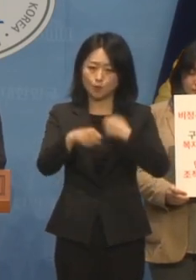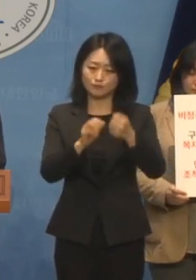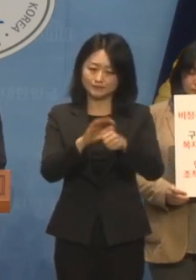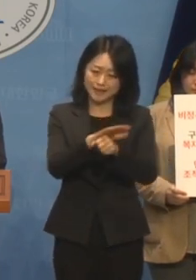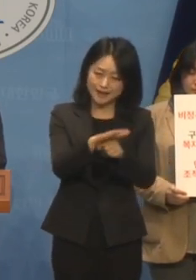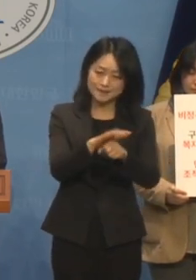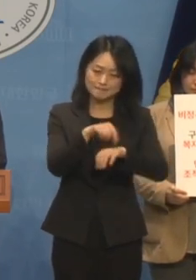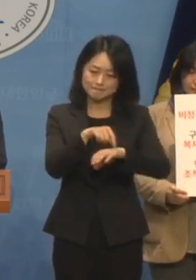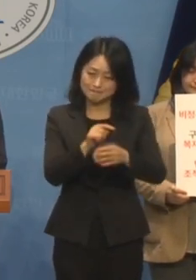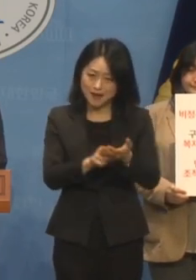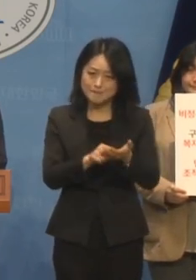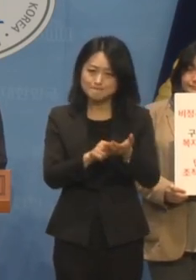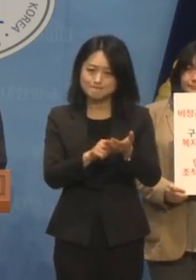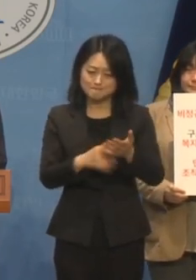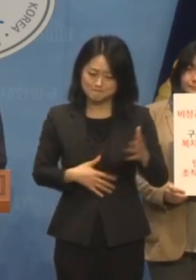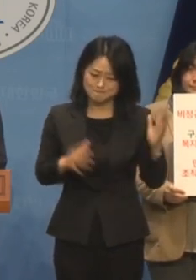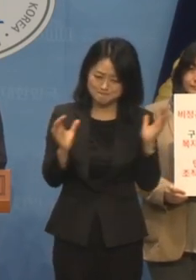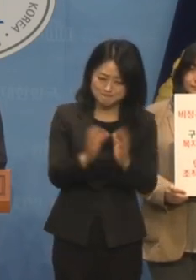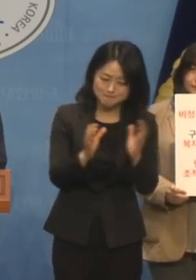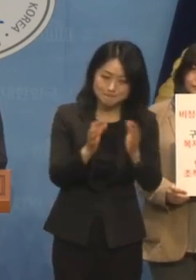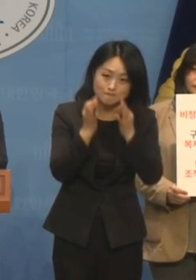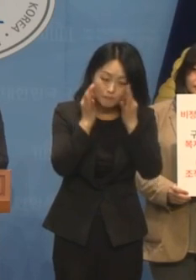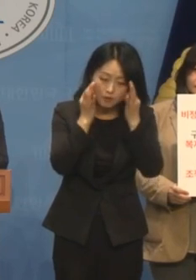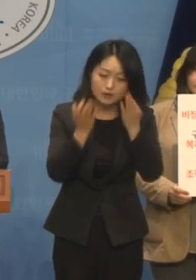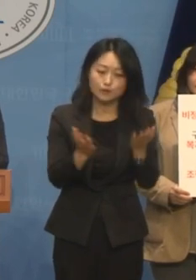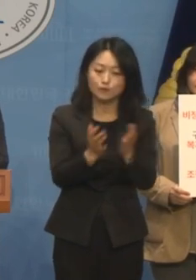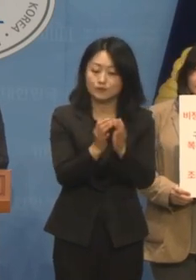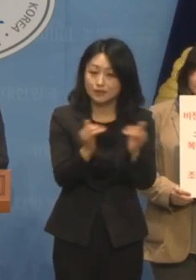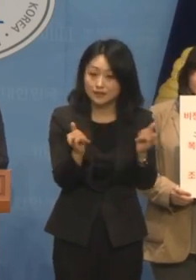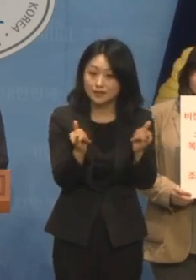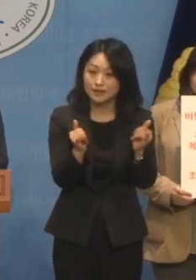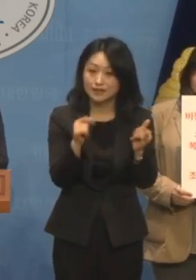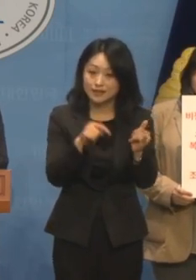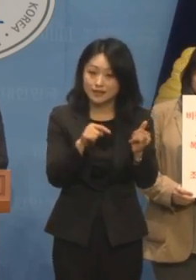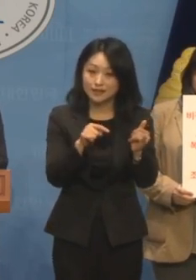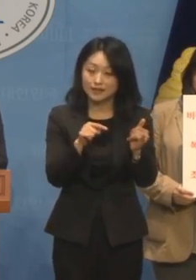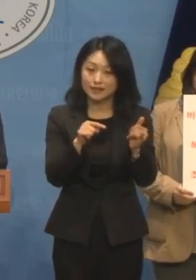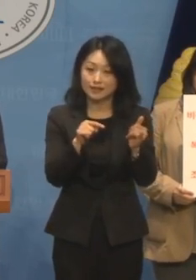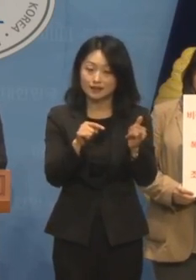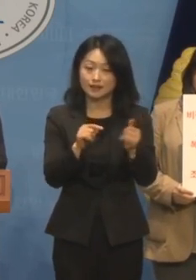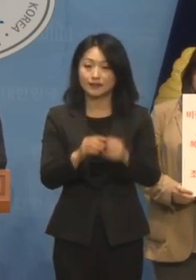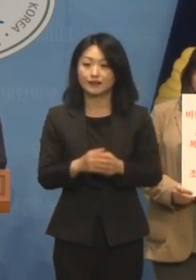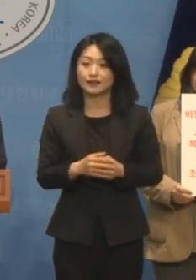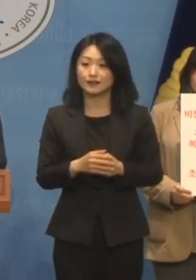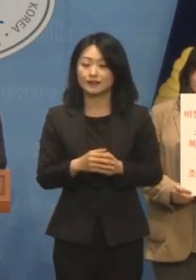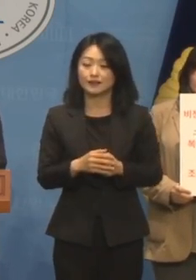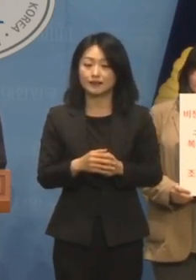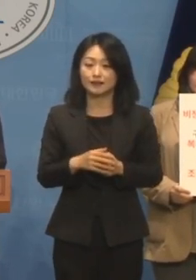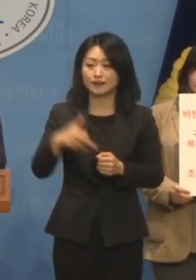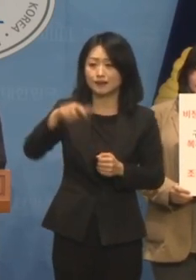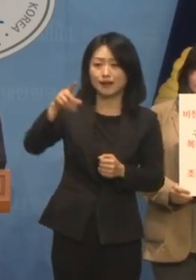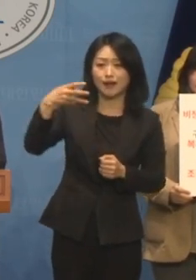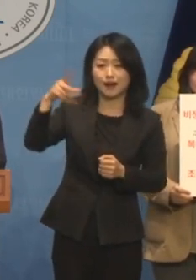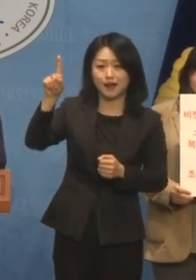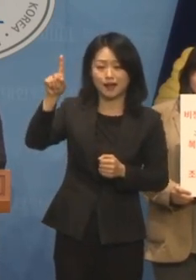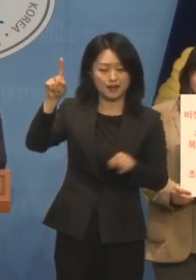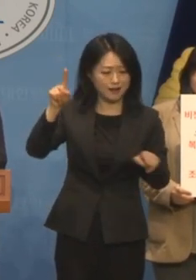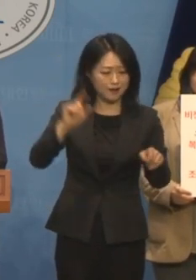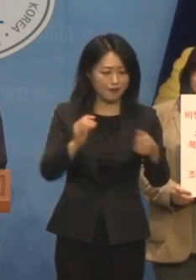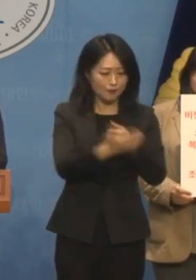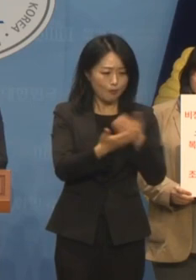사랑에 대한 그 마음을 제대로 꽃피게 해줄 수 있는 단체인 카라가 의외로 그런